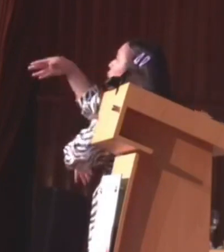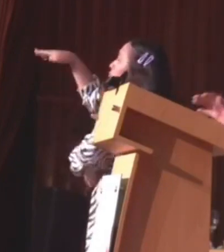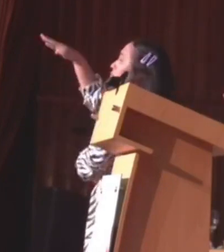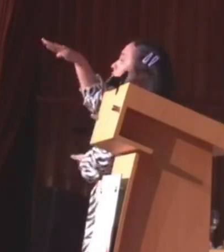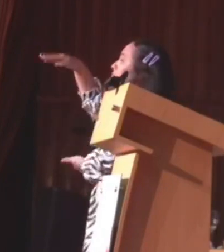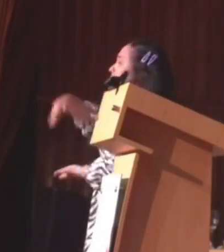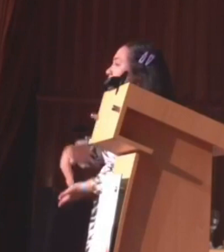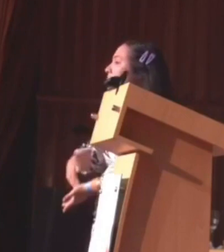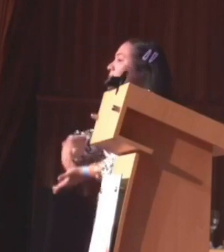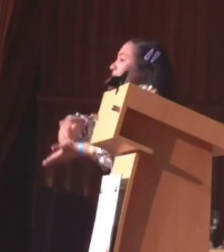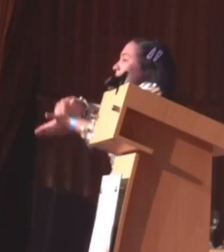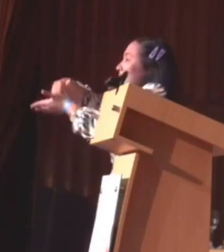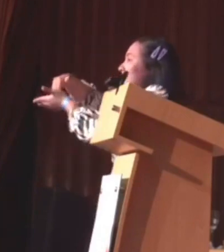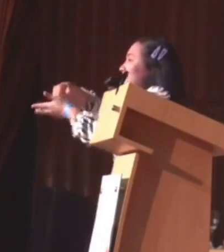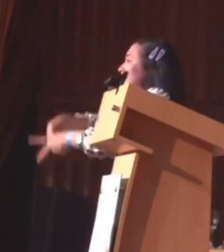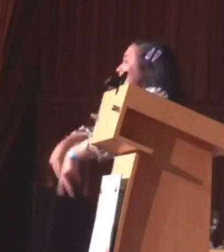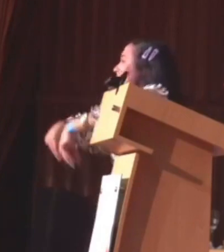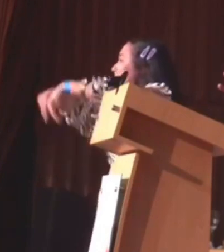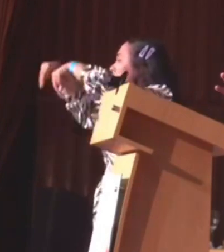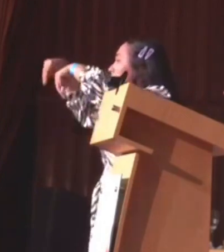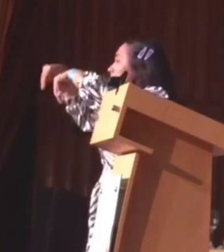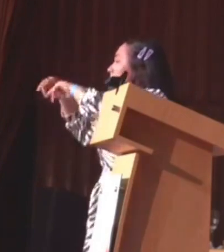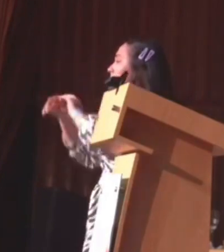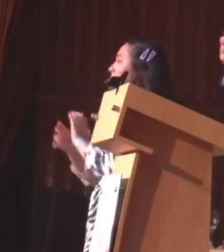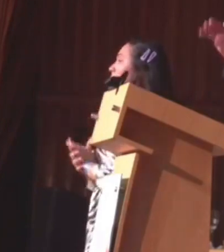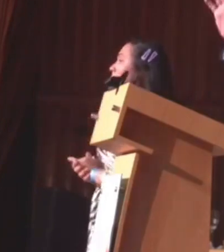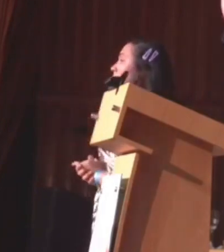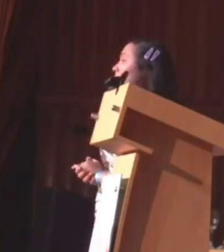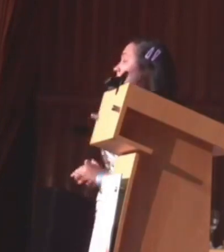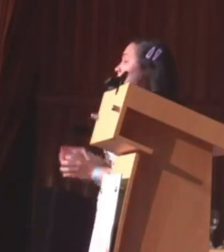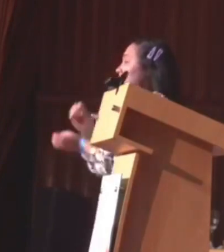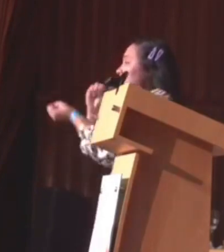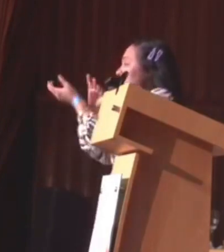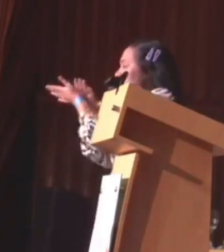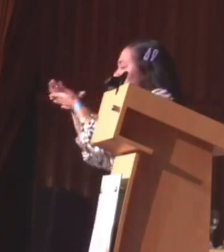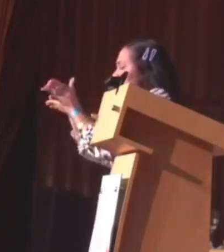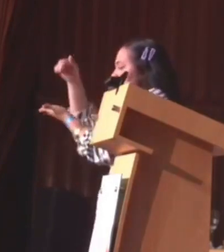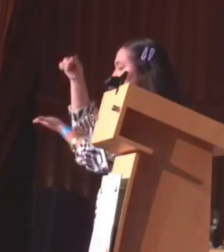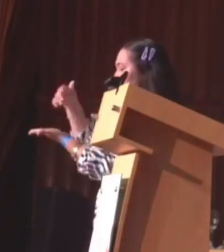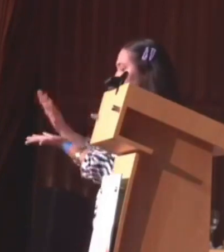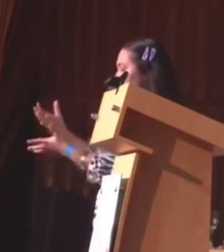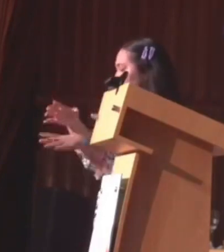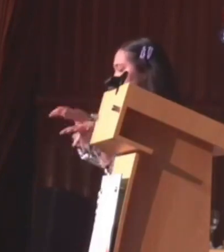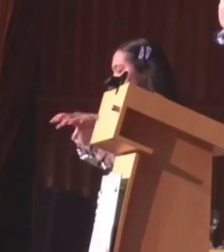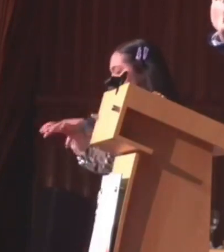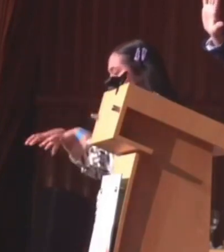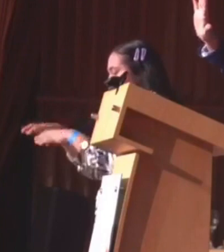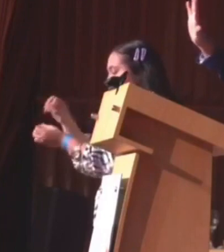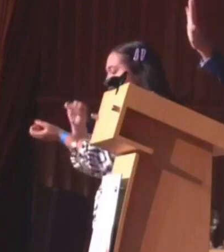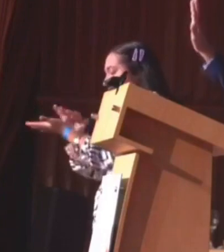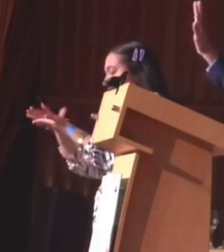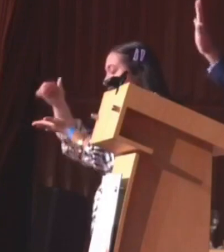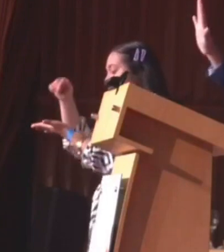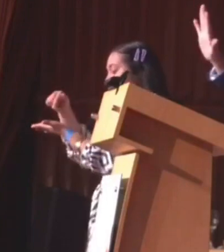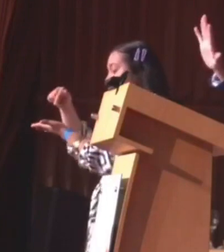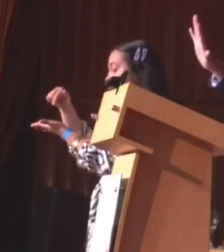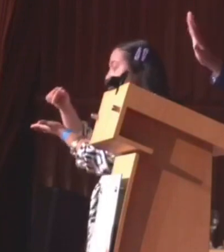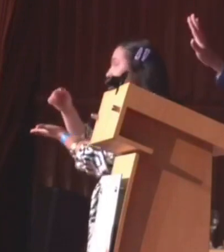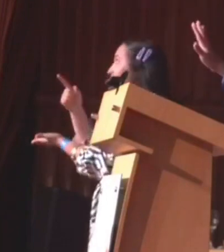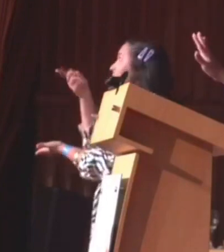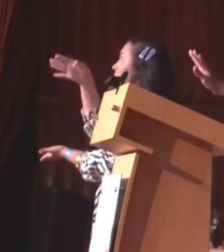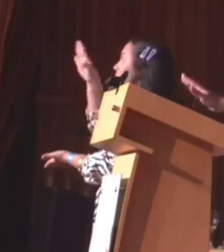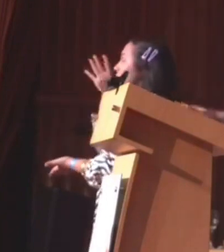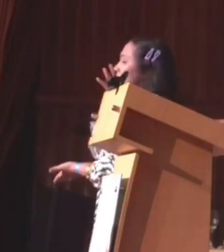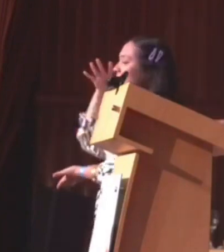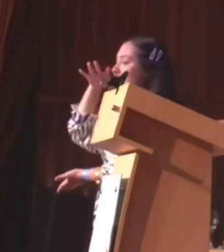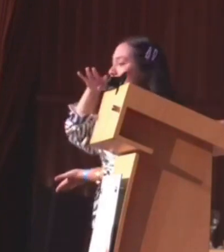es ir en una posición para agradar a Dios por encima de todas las cosas.